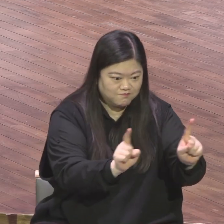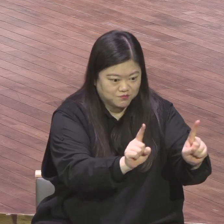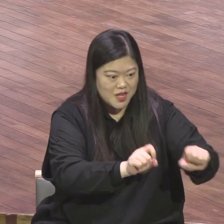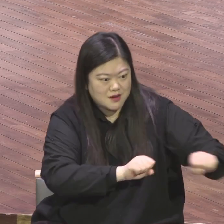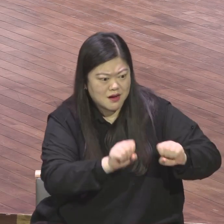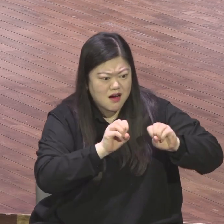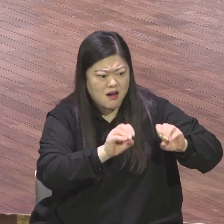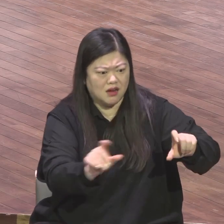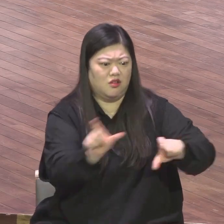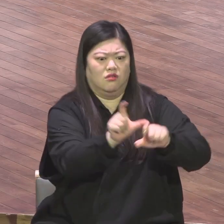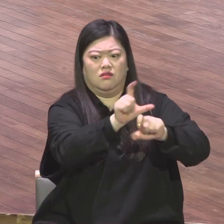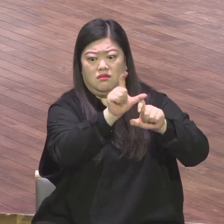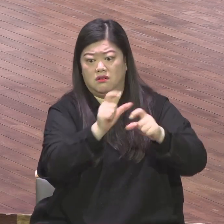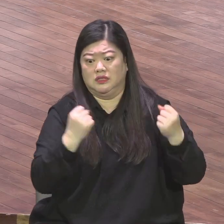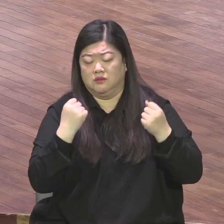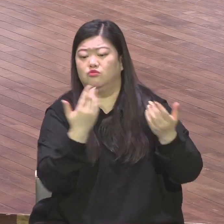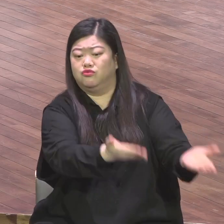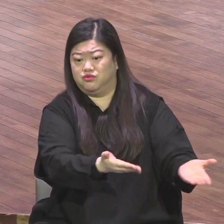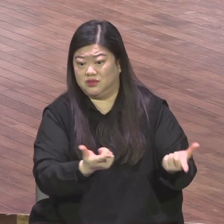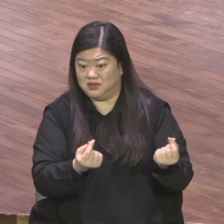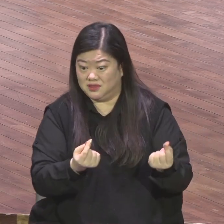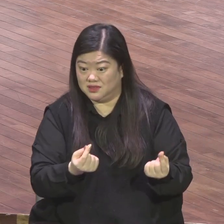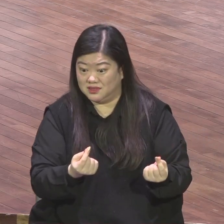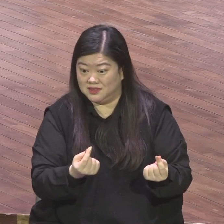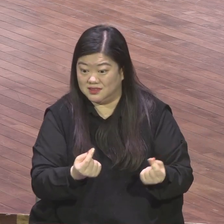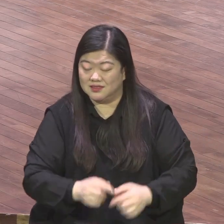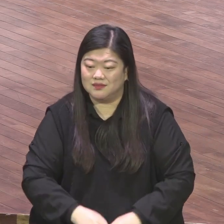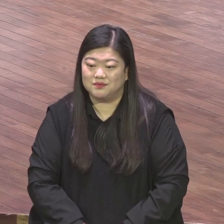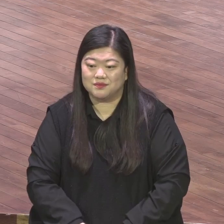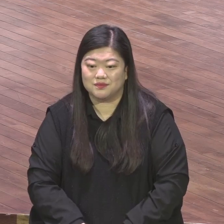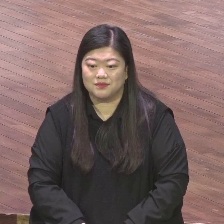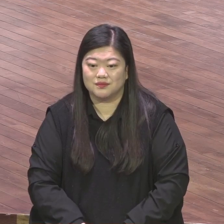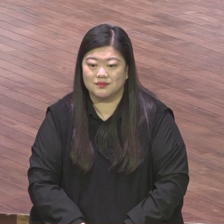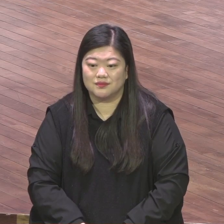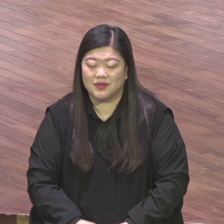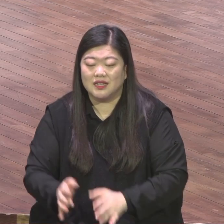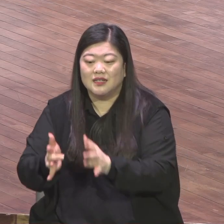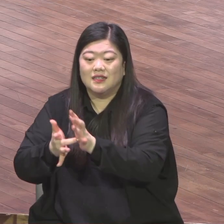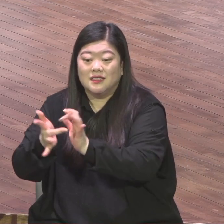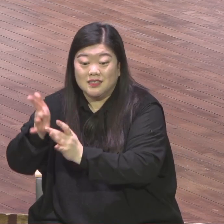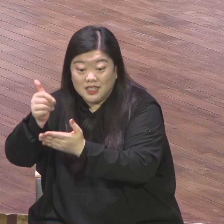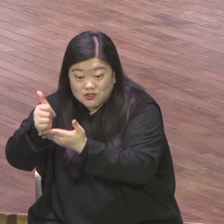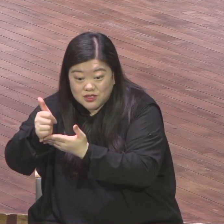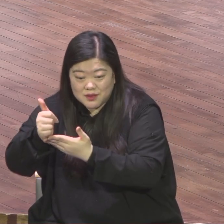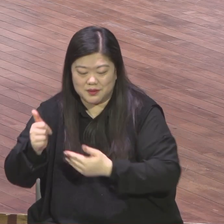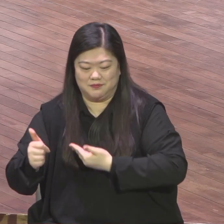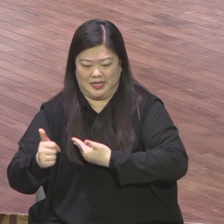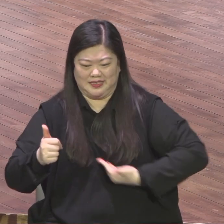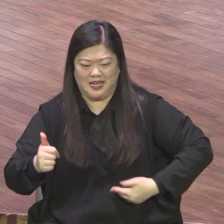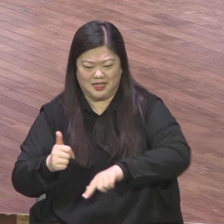도전해 보시기를 바랍니다. 예수님께서는 영적 본질을 놓친 제자들의 관심을 다시